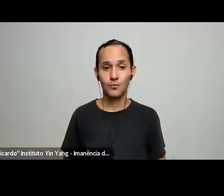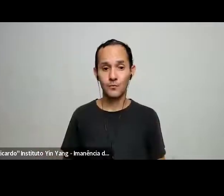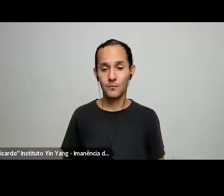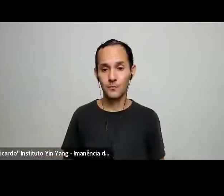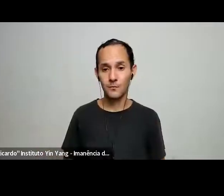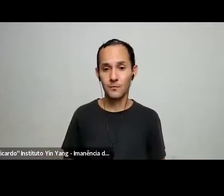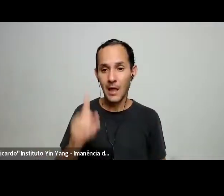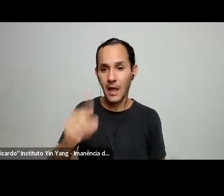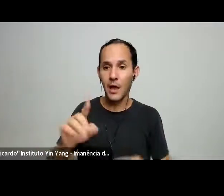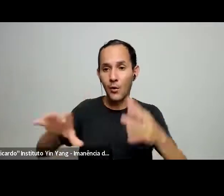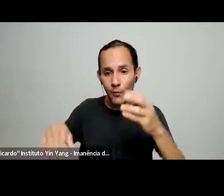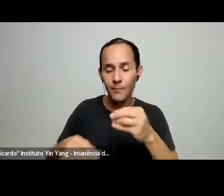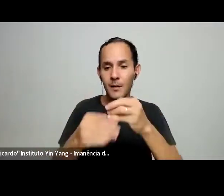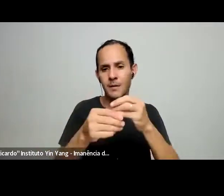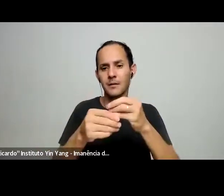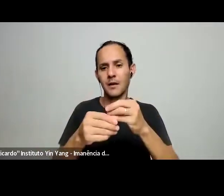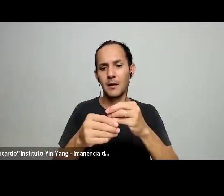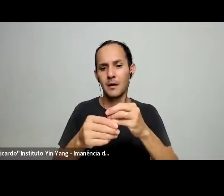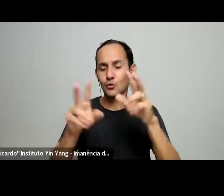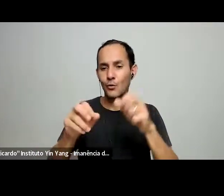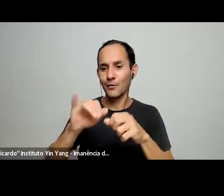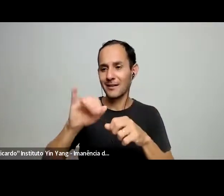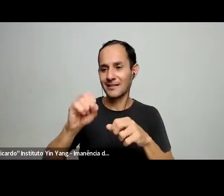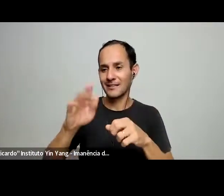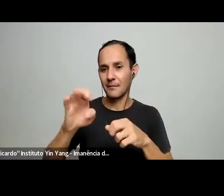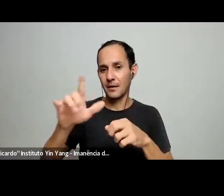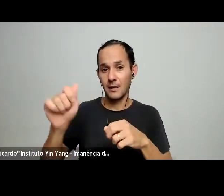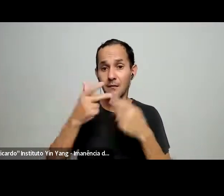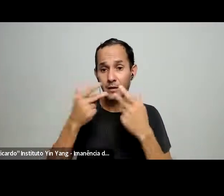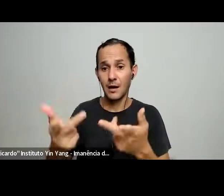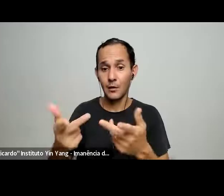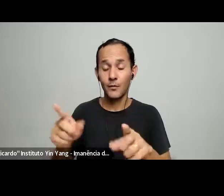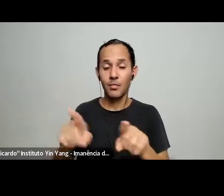uma complementariedade muito grande no que a Isabela trouxe e